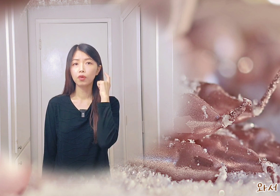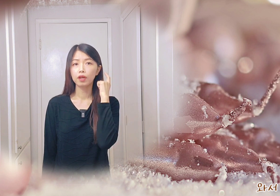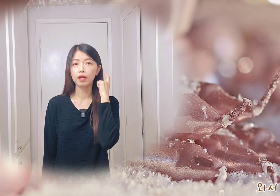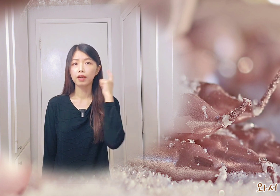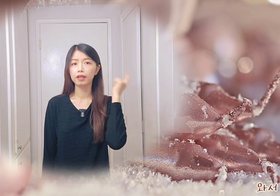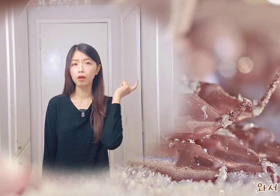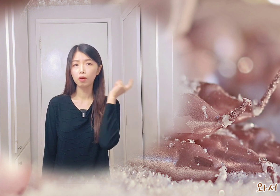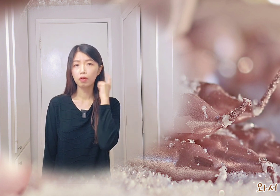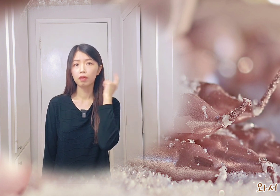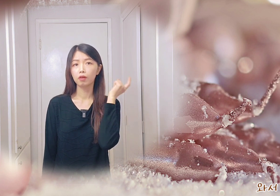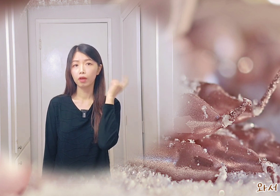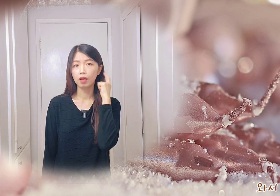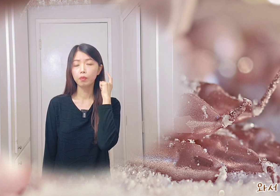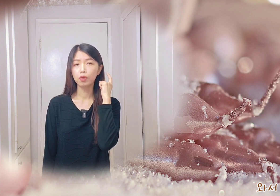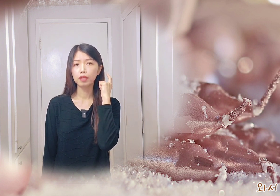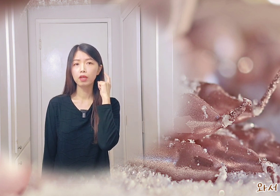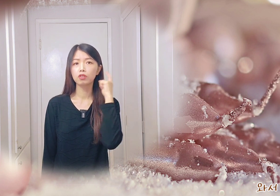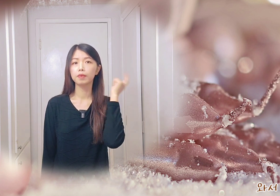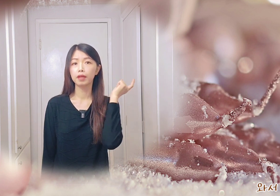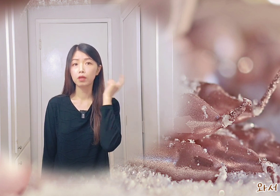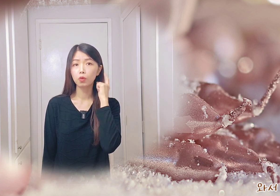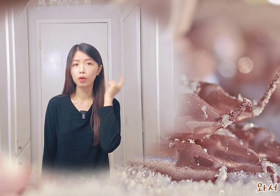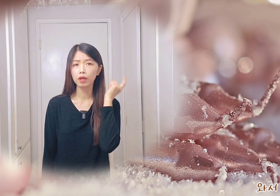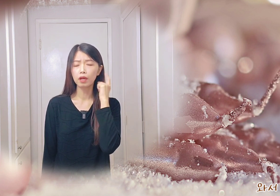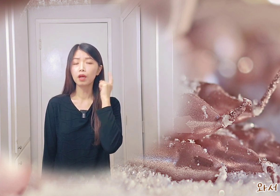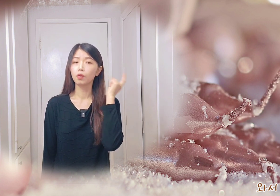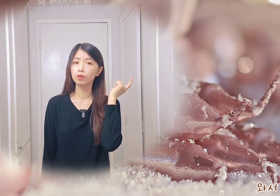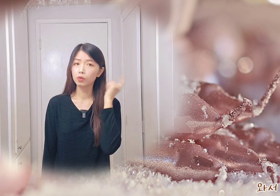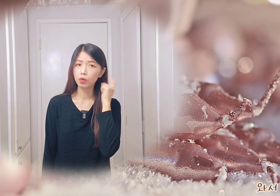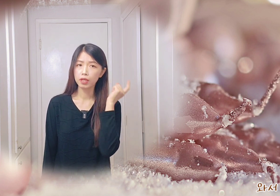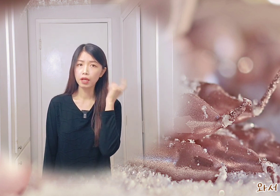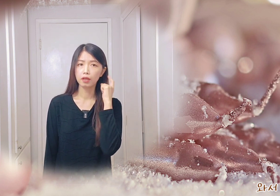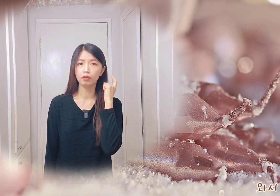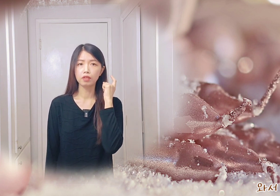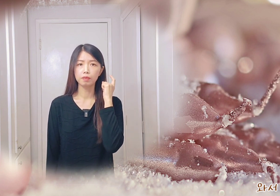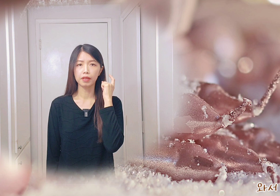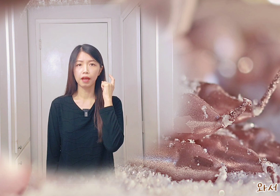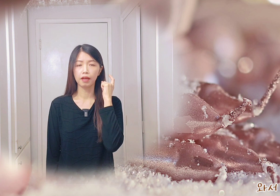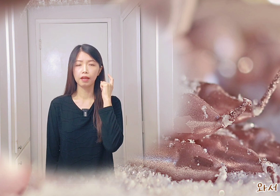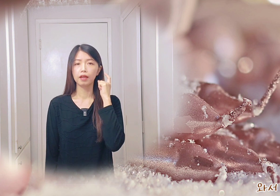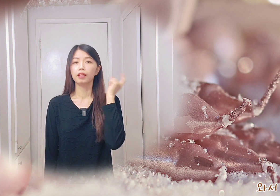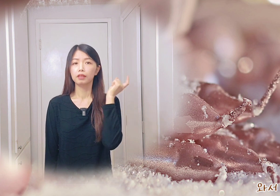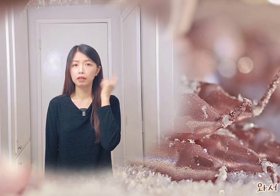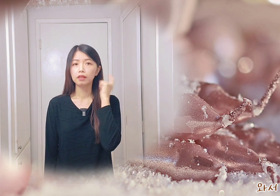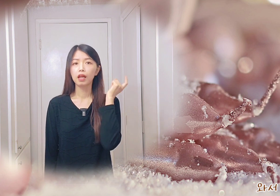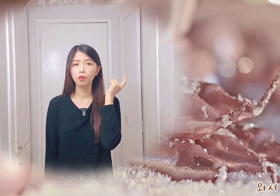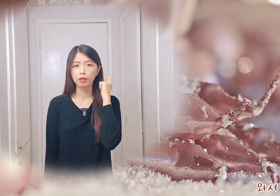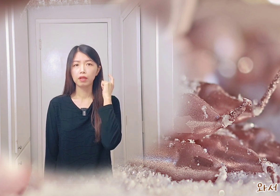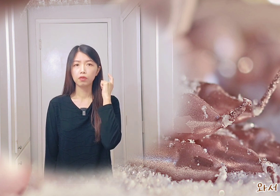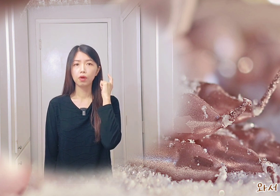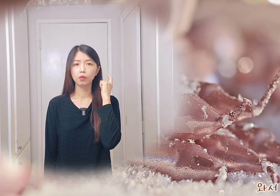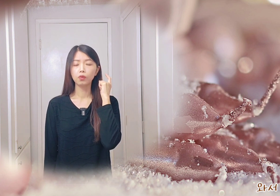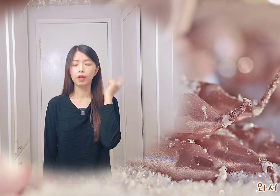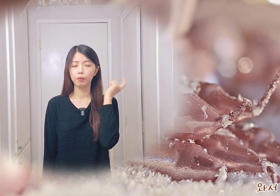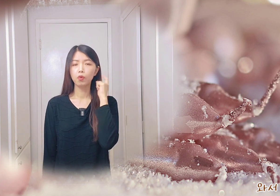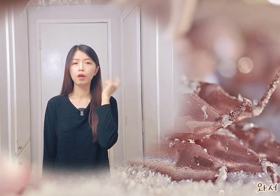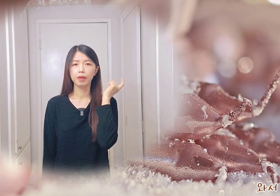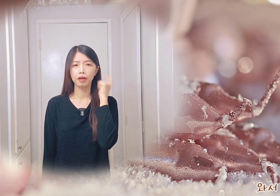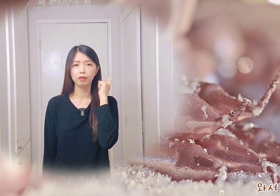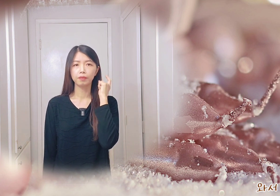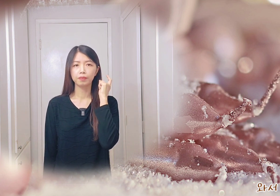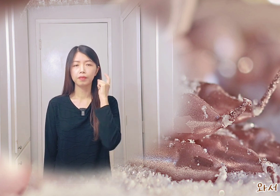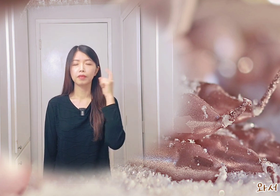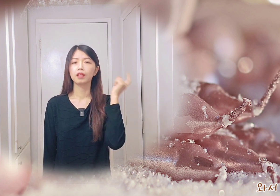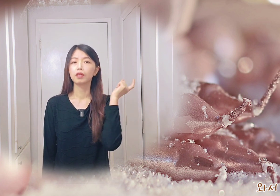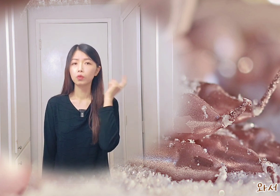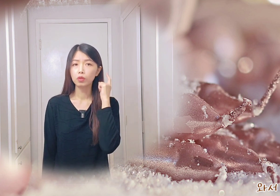주시고 귀를 향해서 이렇게 포인팅 해주시면 돼요. 소리 혹은 소식 이런 뜻입니다. 듣다라고 하는 뜻의 수어도 다